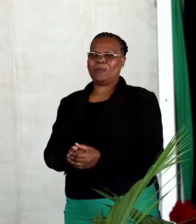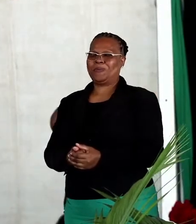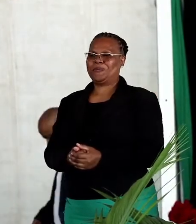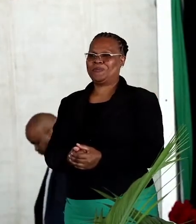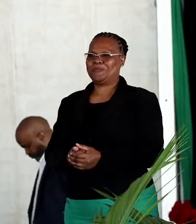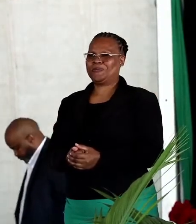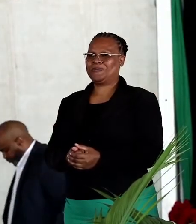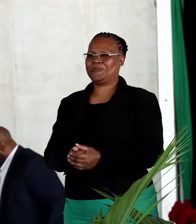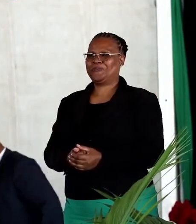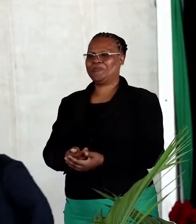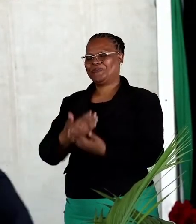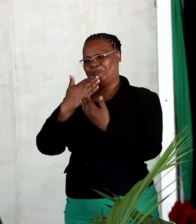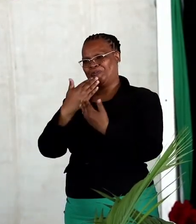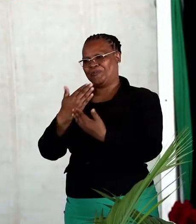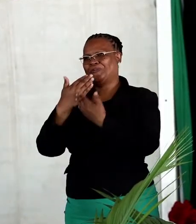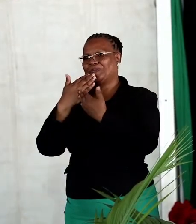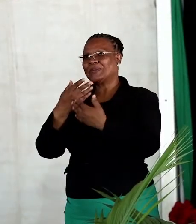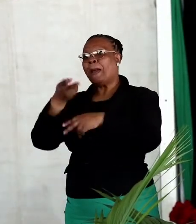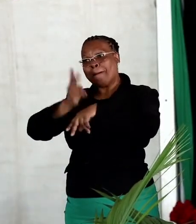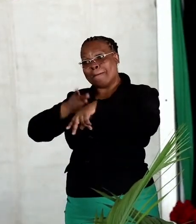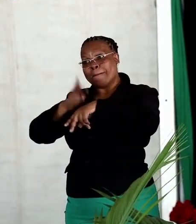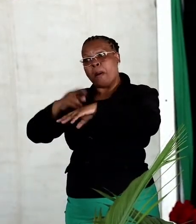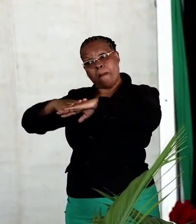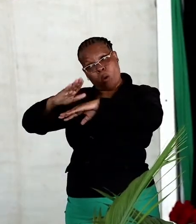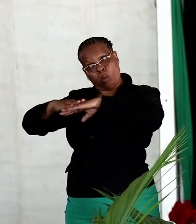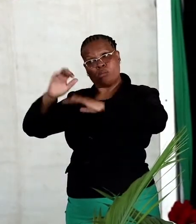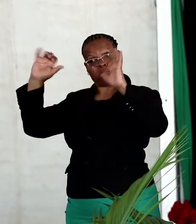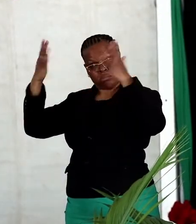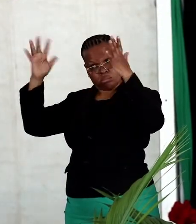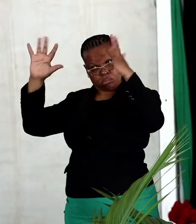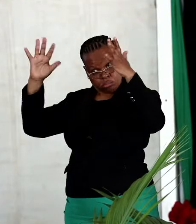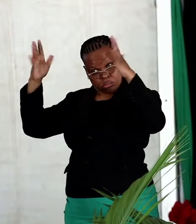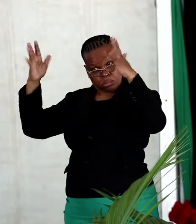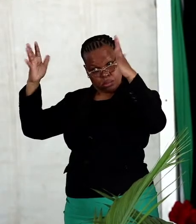Inkosi kakhulu mtshawo, ningaqhwaba bhetele kunoku.